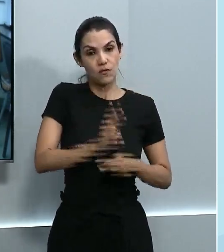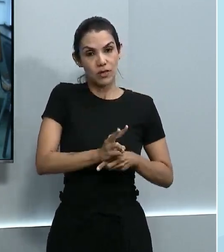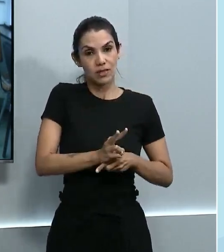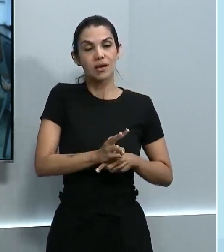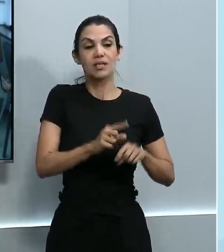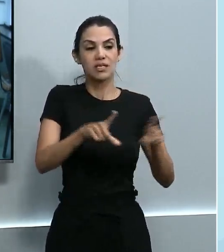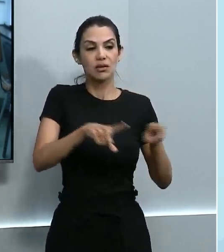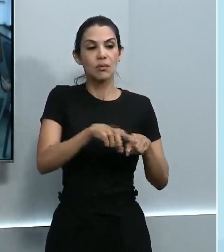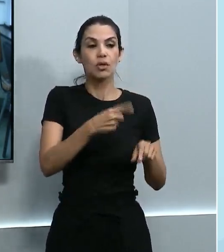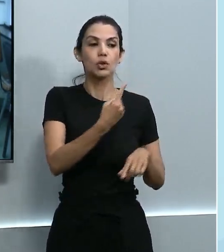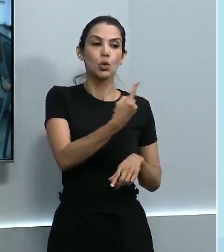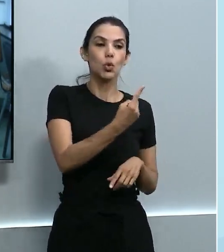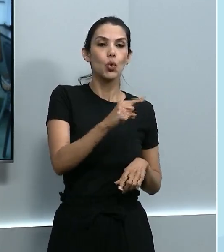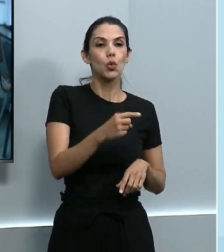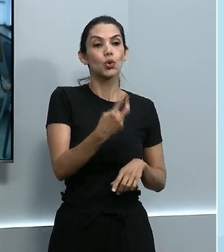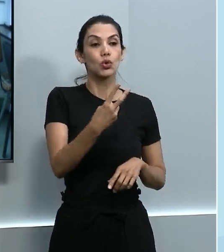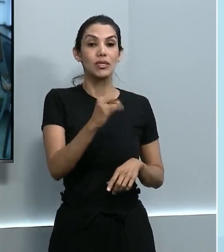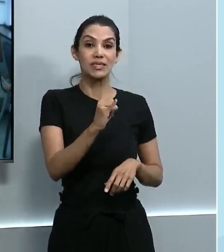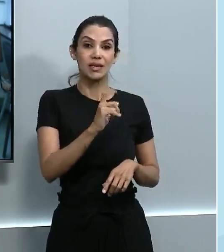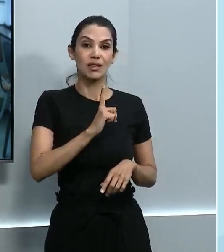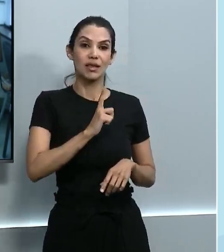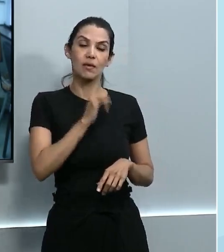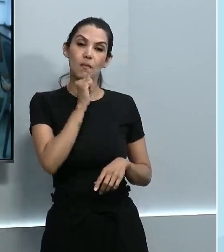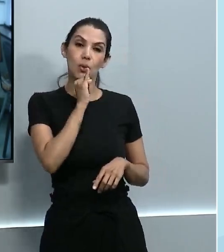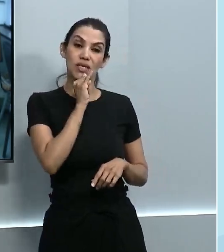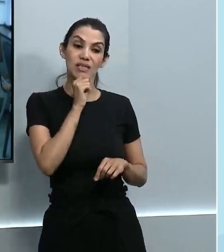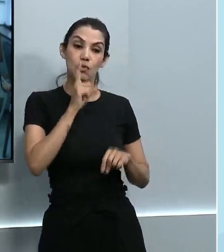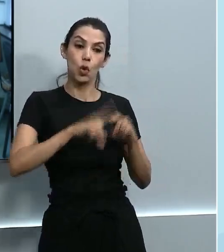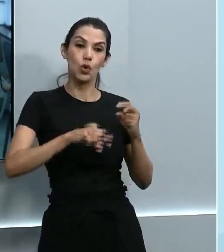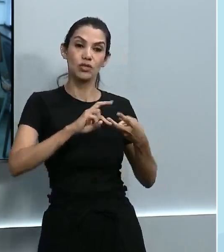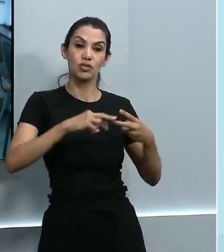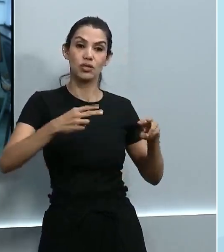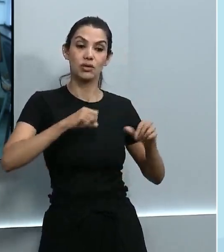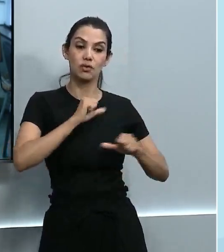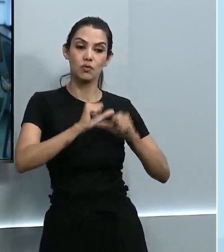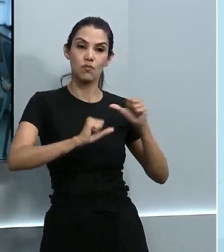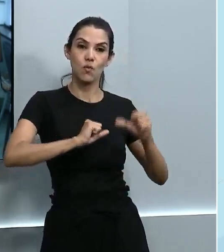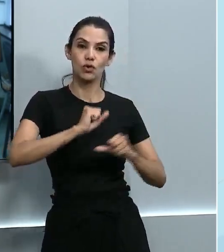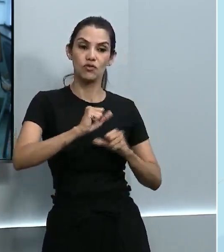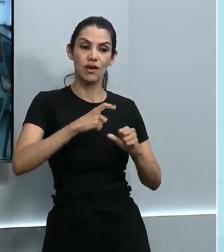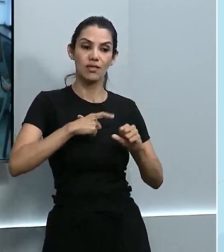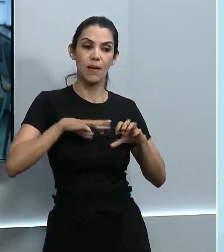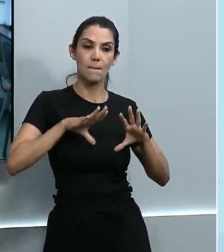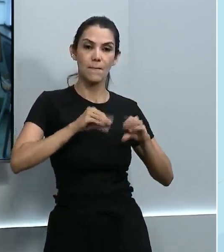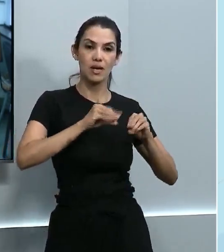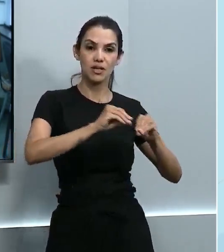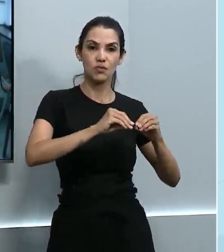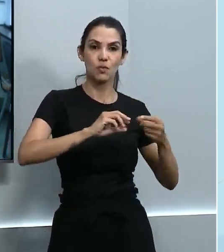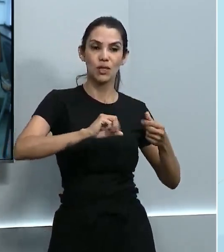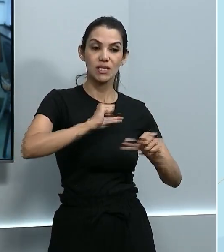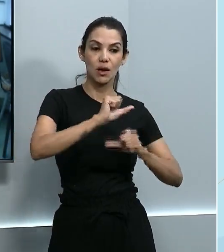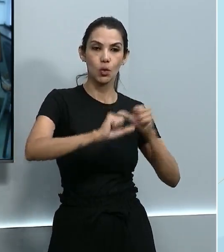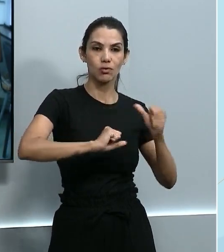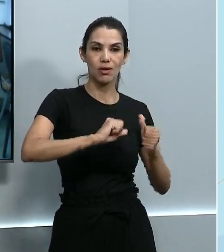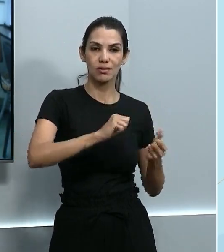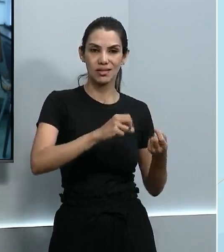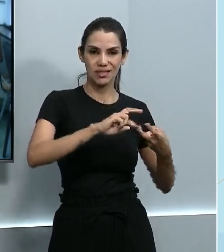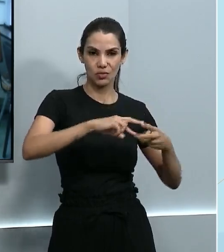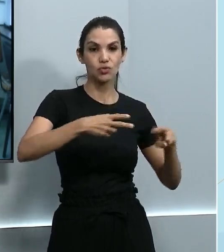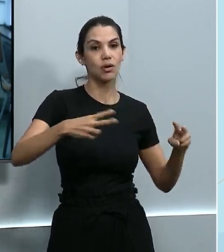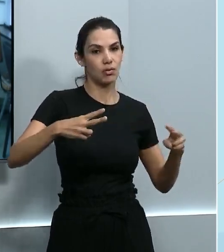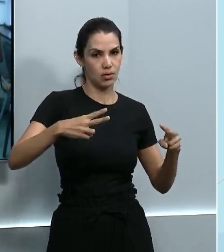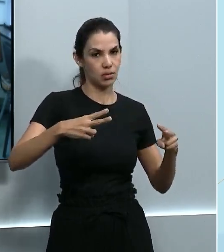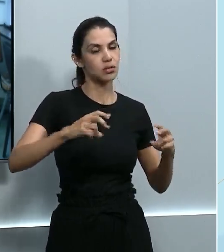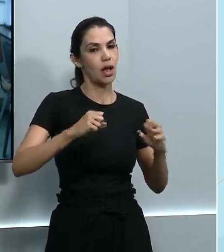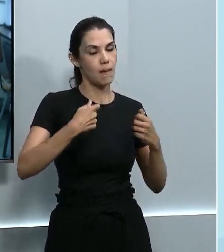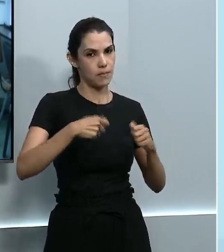quando envolvem organismos geneticamente modificados, quando existem manipulações gênicas e alteram esses